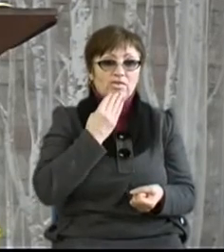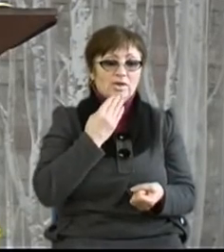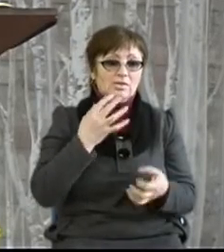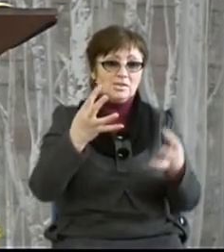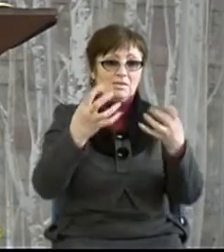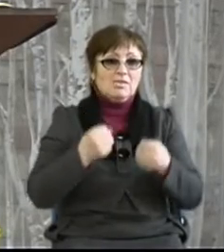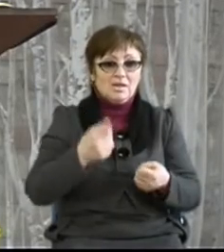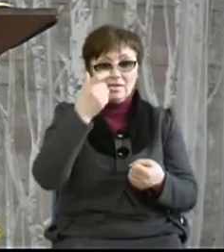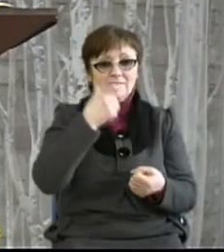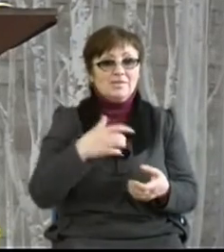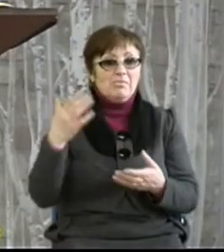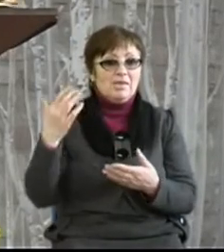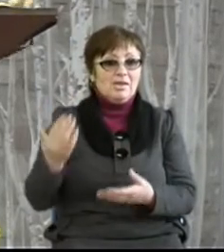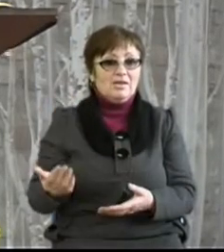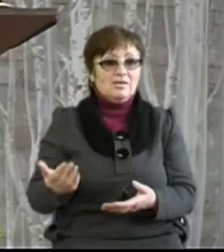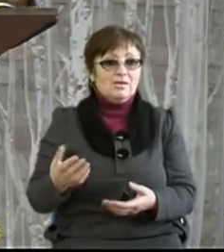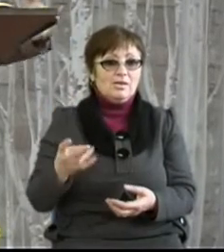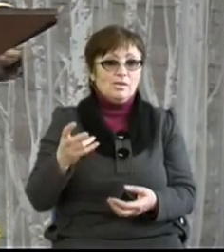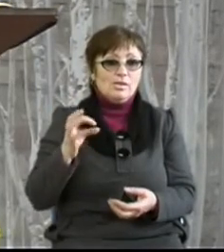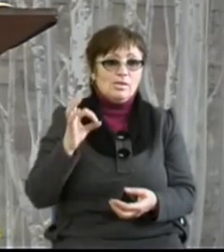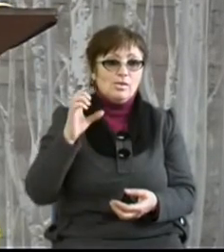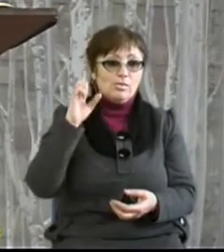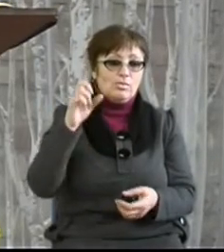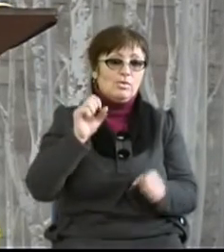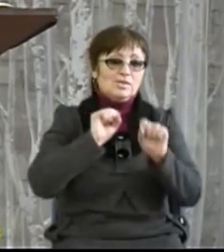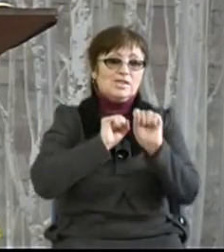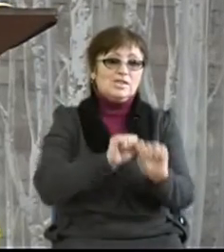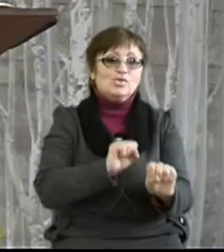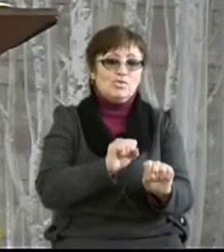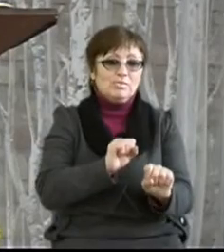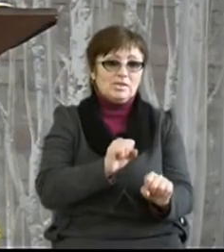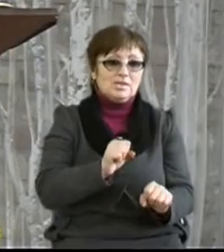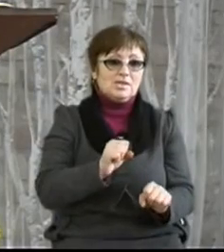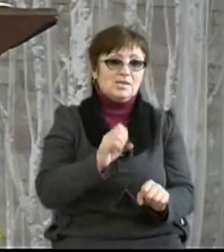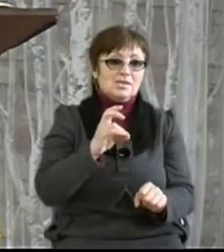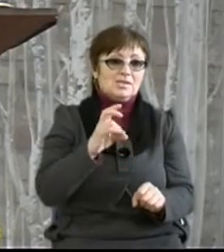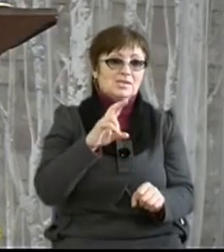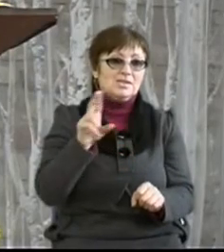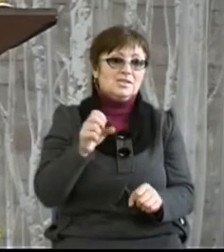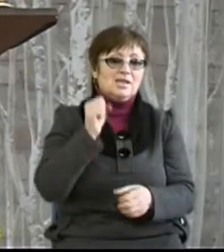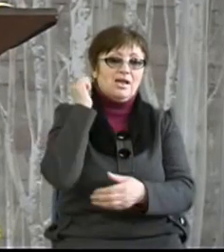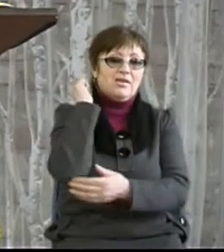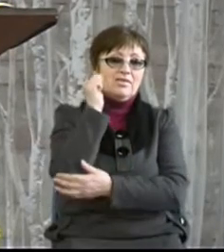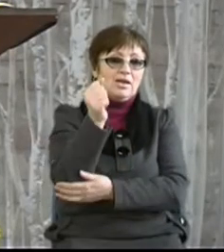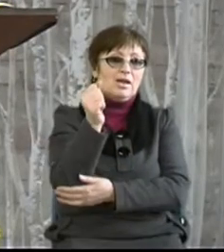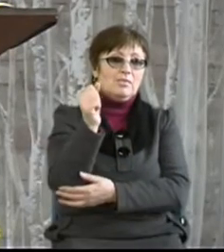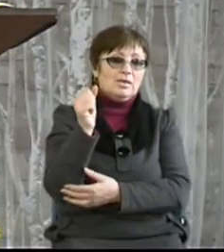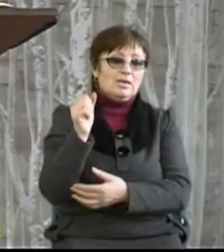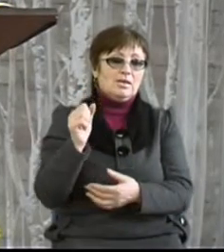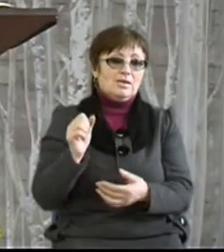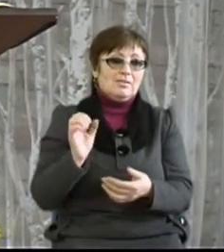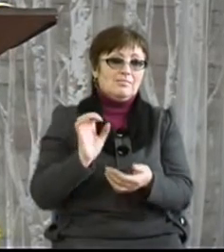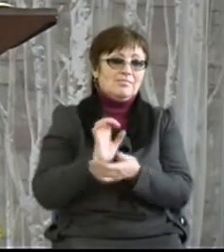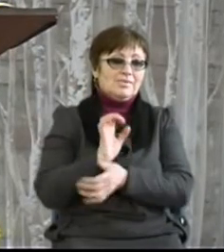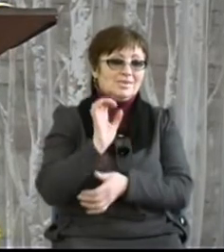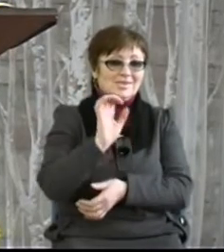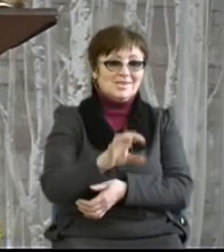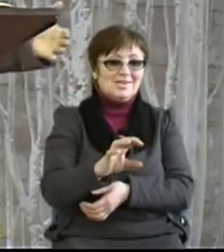ее забрал себе, но мы видим, что Бог заступается здесь за Авраама и посылает, скажем